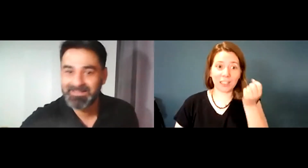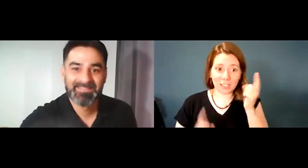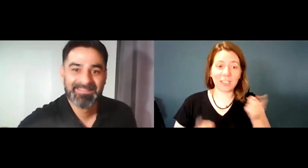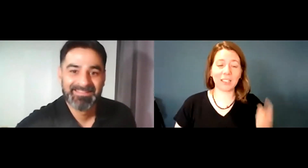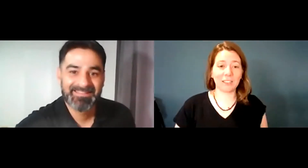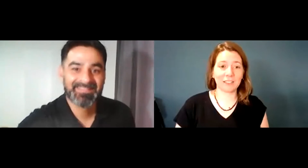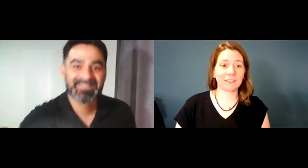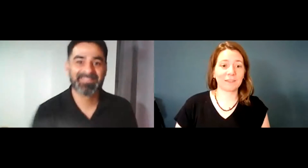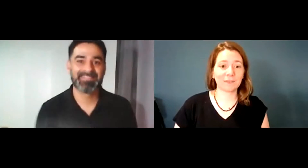¿sí?